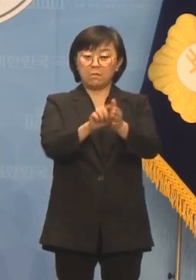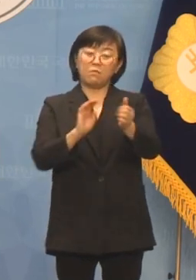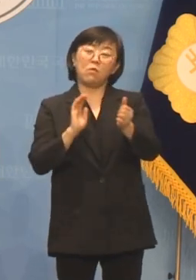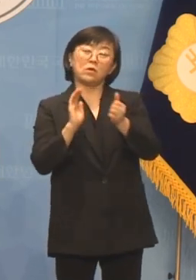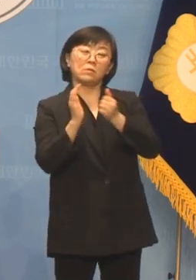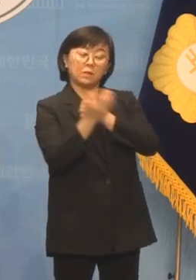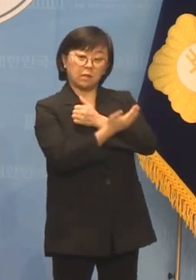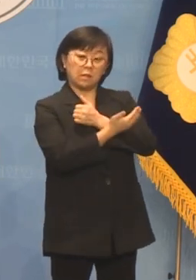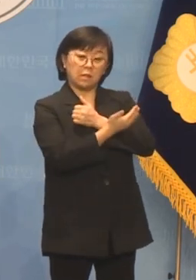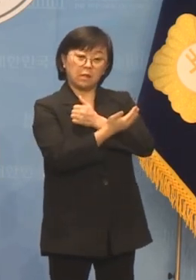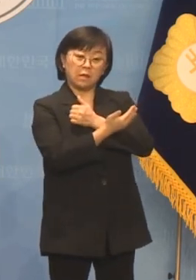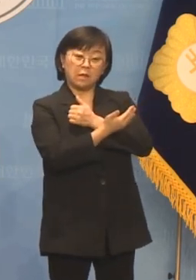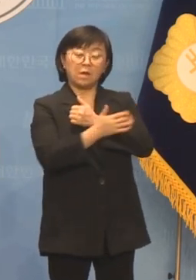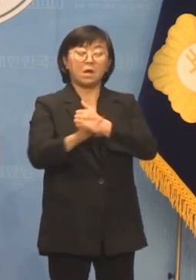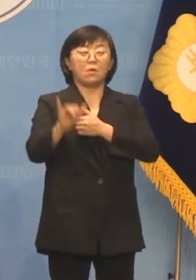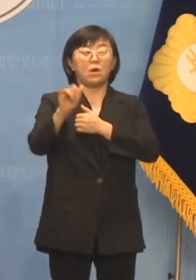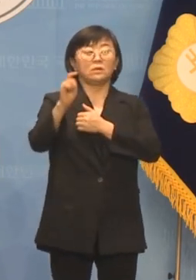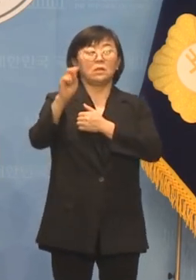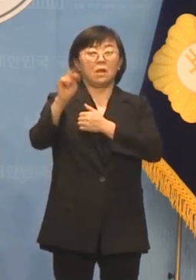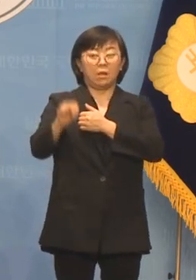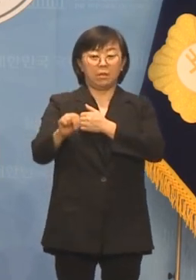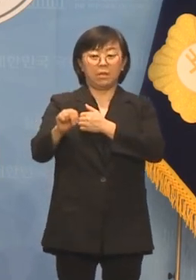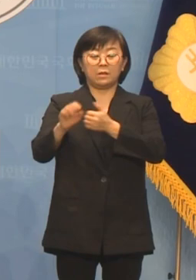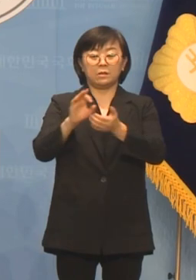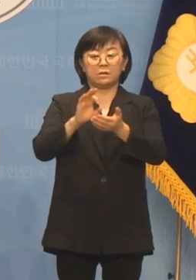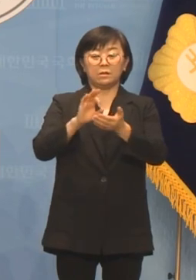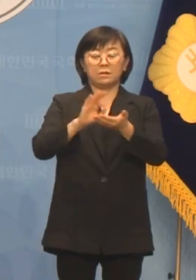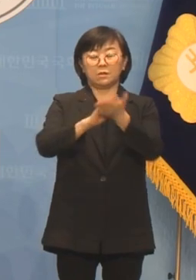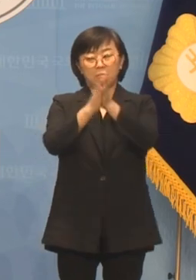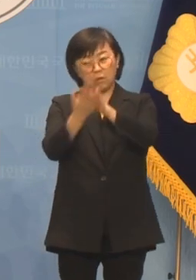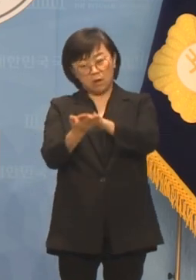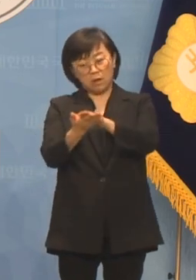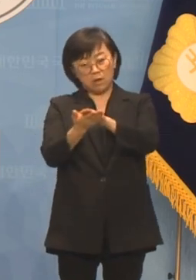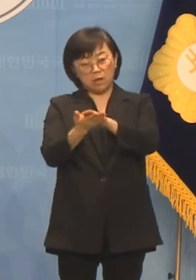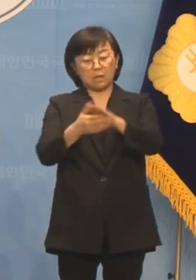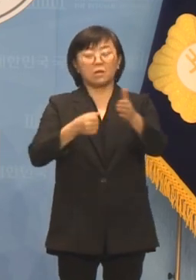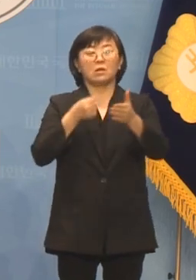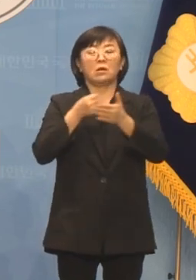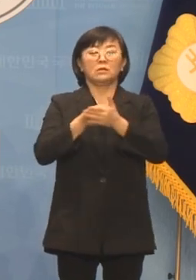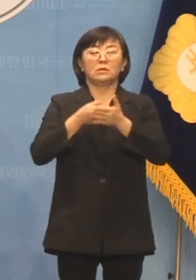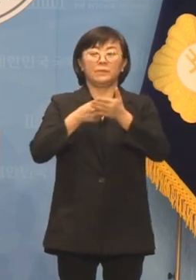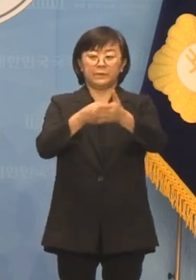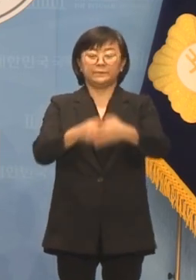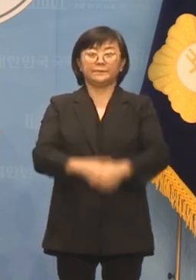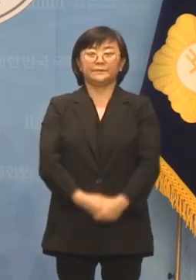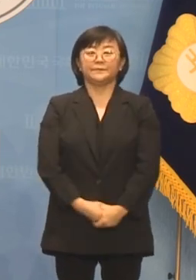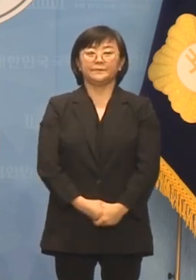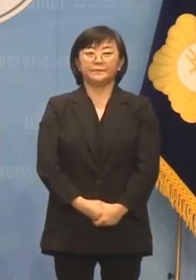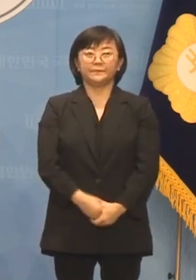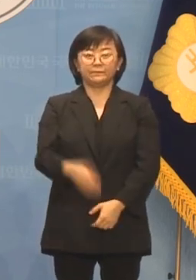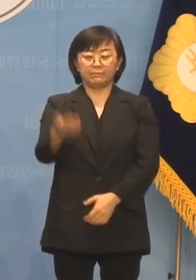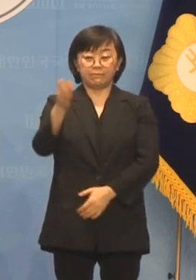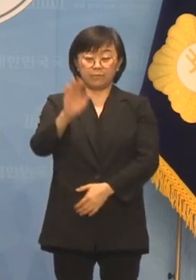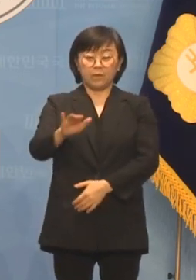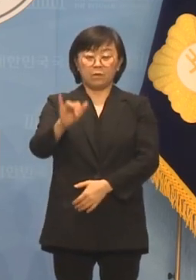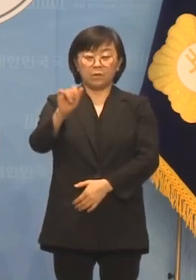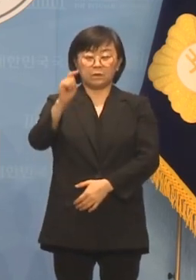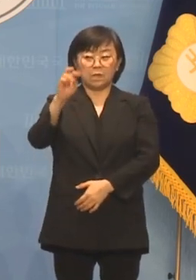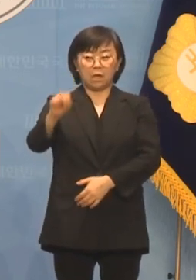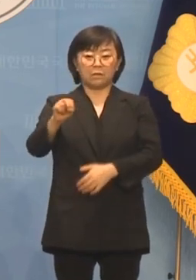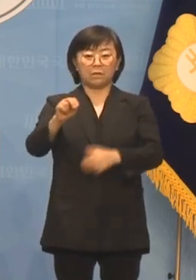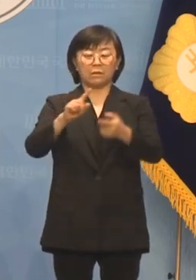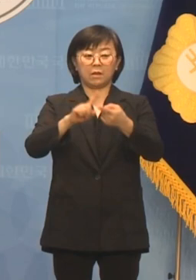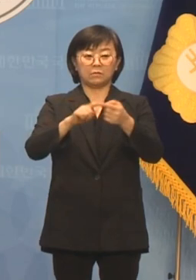홍위병답게 기어코 YTN 사용화 결정을 밀어붙였습니다. 하지만 YTN